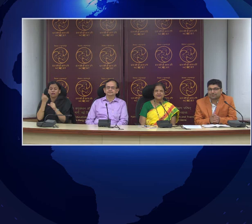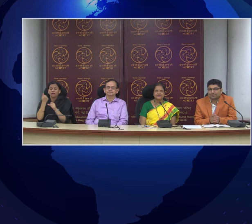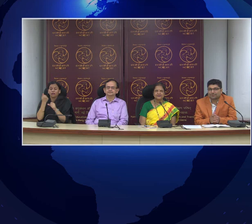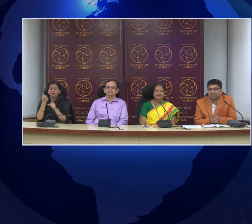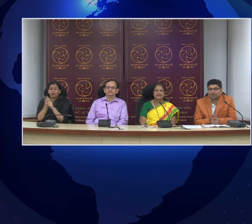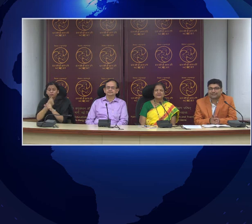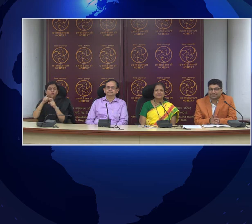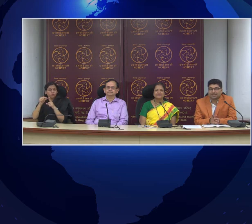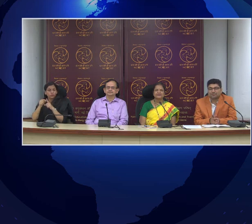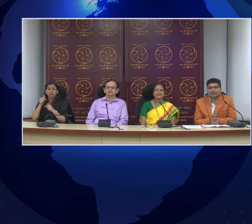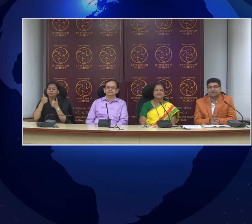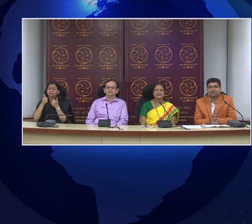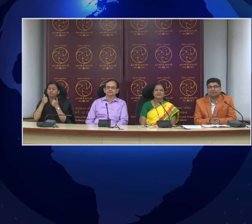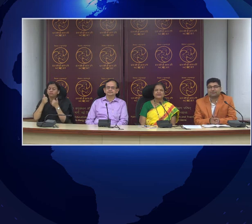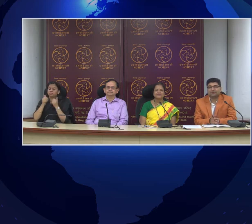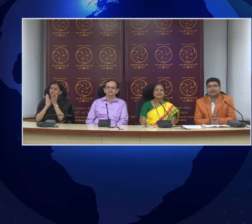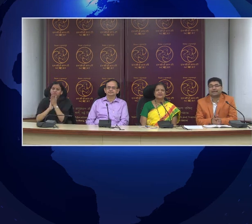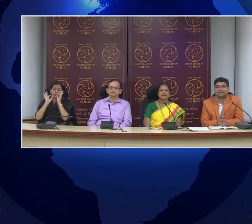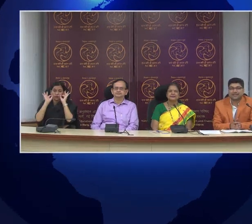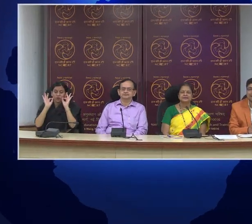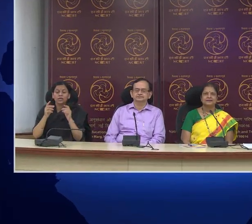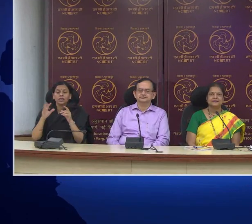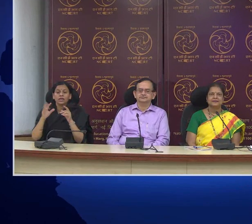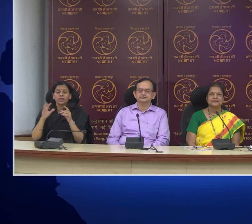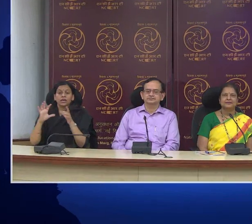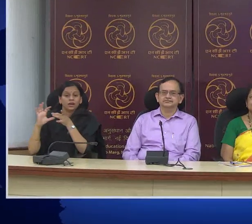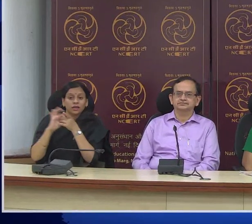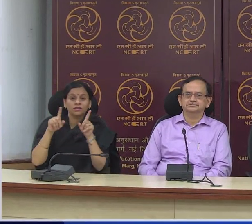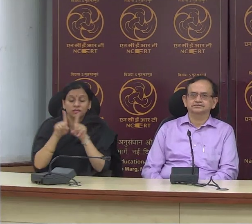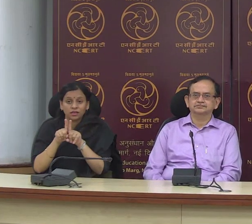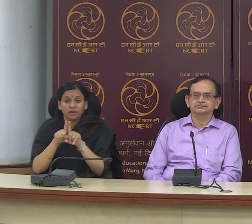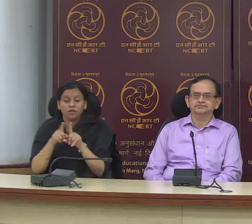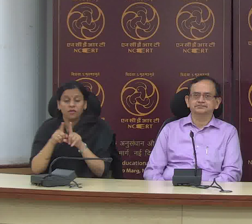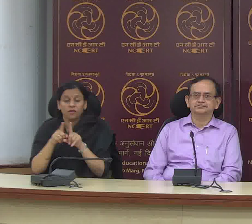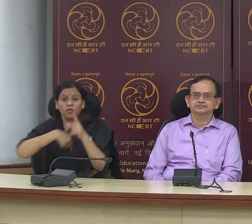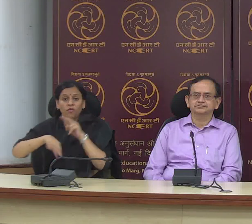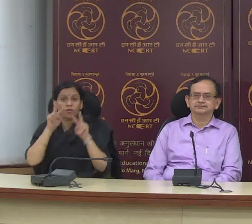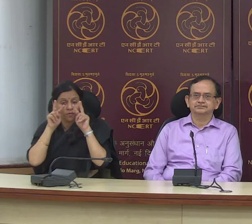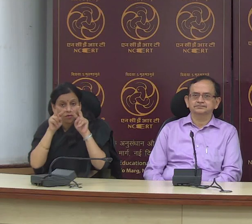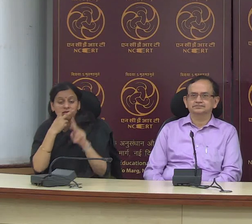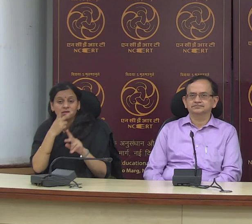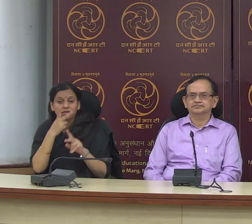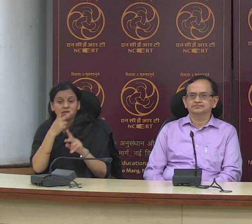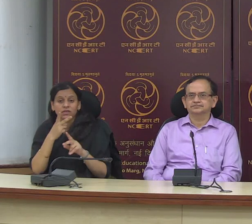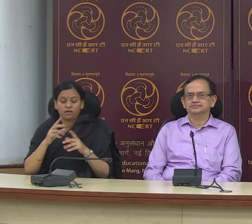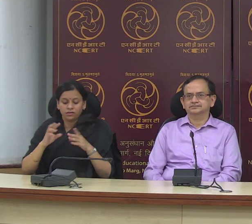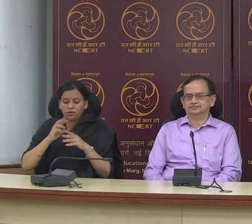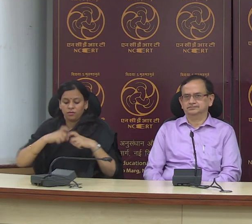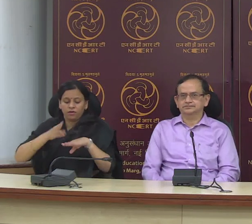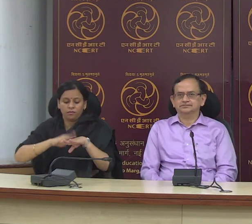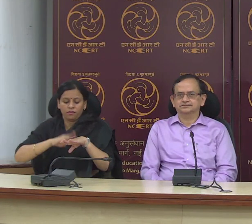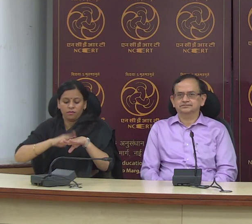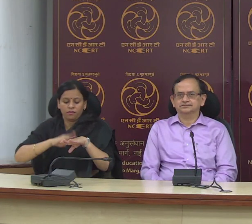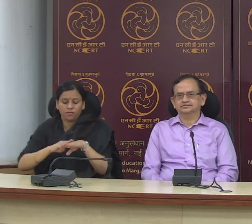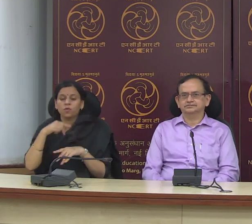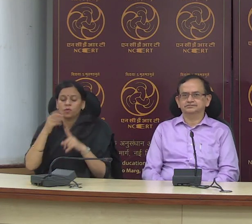के क्षेत्र की आपने बात की, ये वाकई में काबिले तारीफ़ है। और ये ऐसे क्षेत्र हैं जहाँ पर हम सभी का ध्यान होना भी चाहिए। हमारे साथ पैनल में जुड़ रहे हैं डॉक्टर